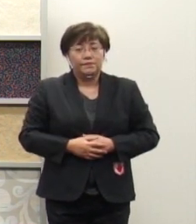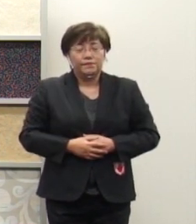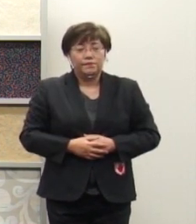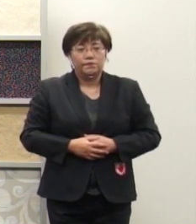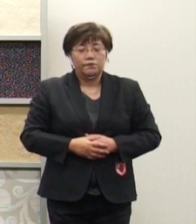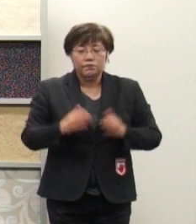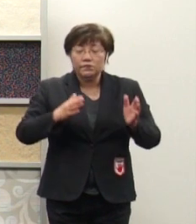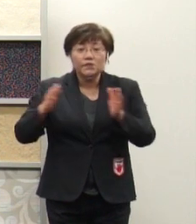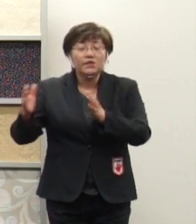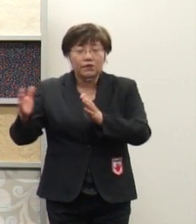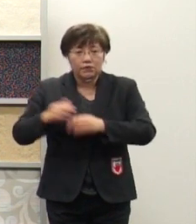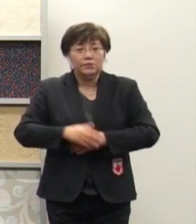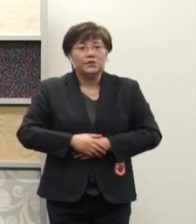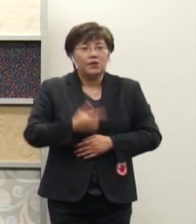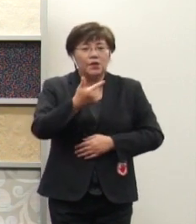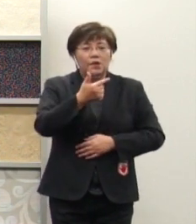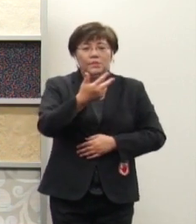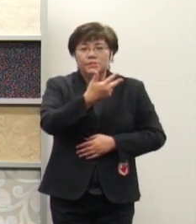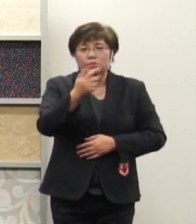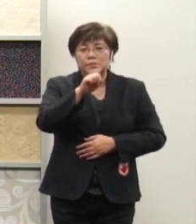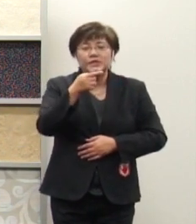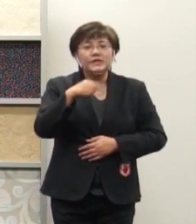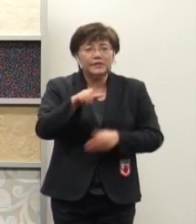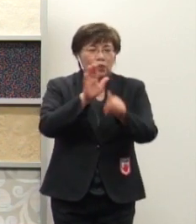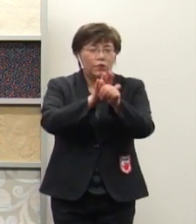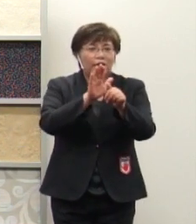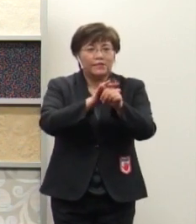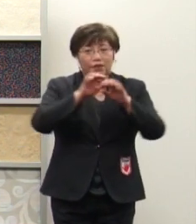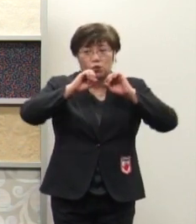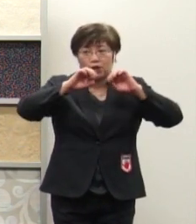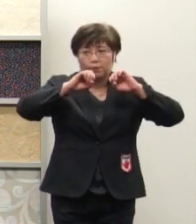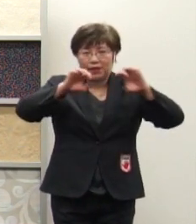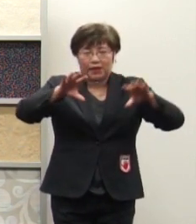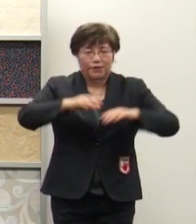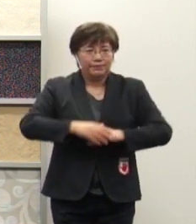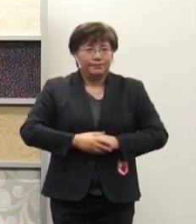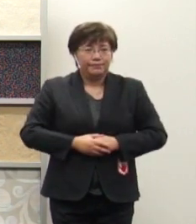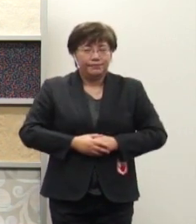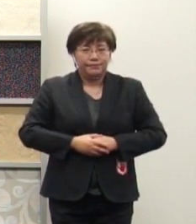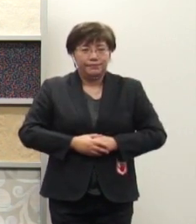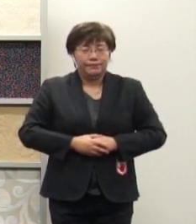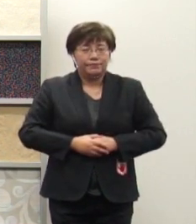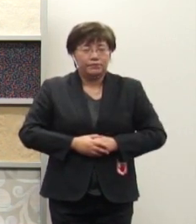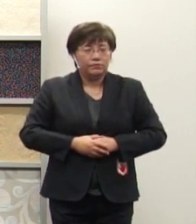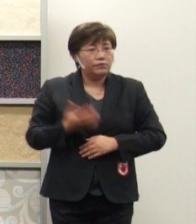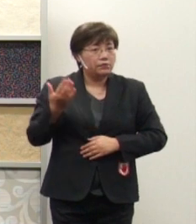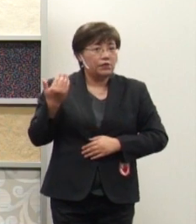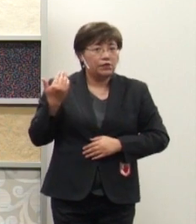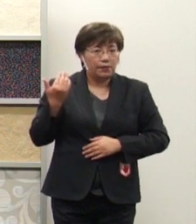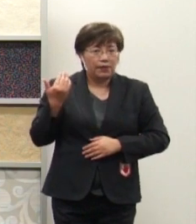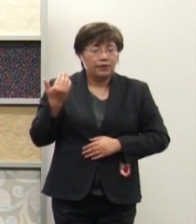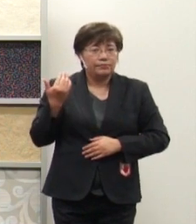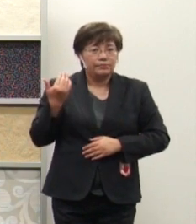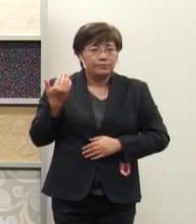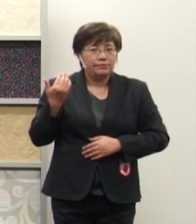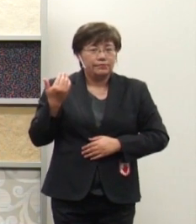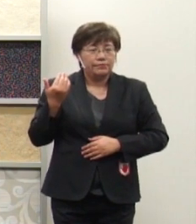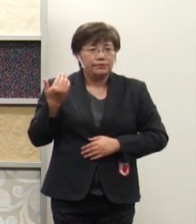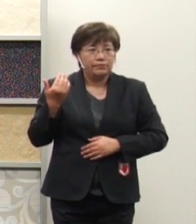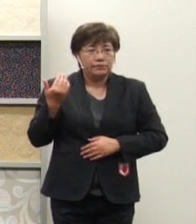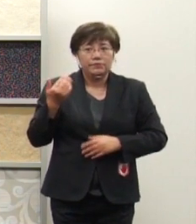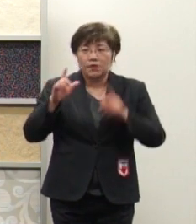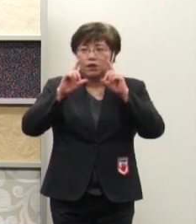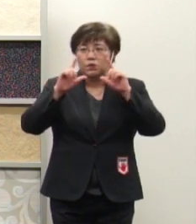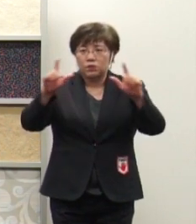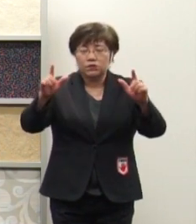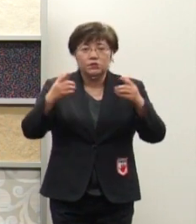次に、無人でお助けキャンペーンについてです。こちら先般、ご報告い